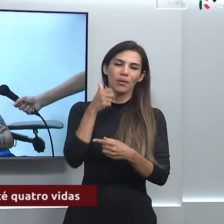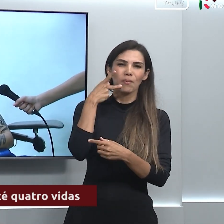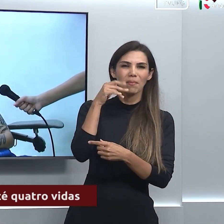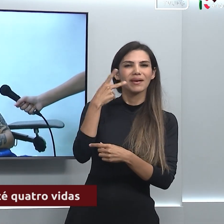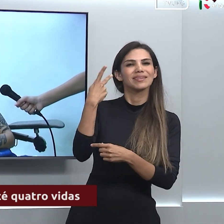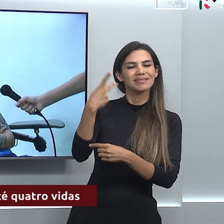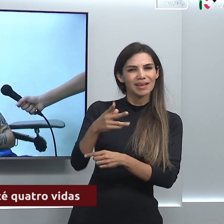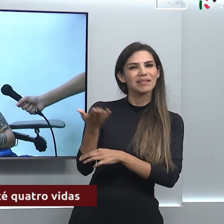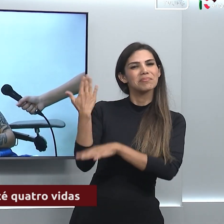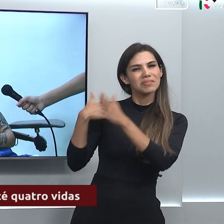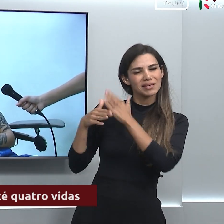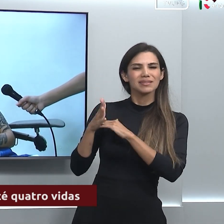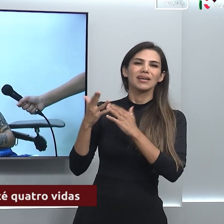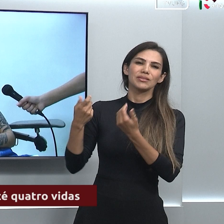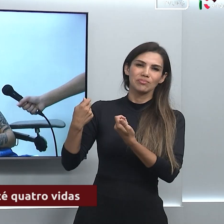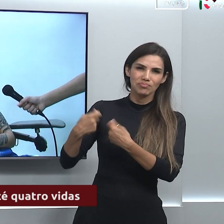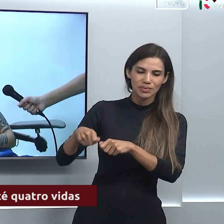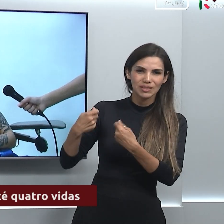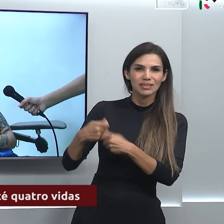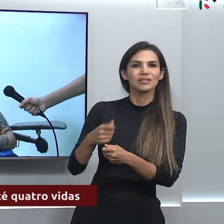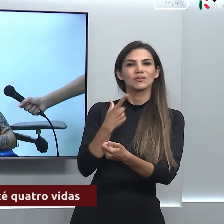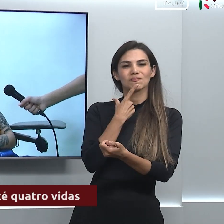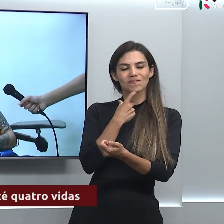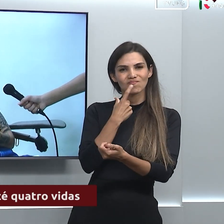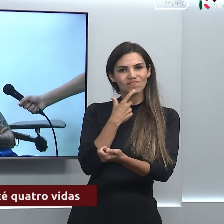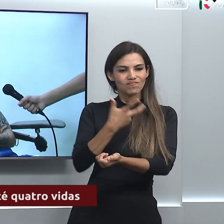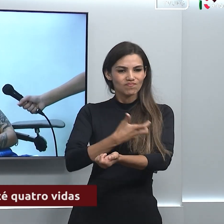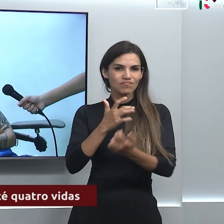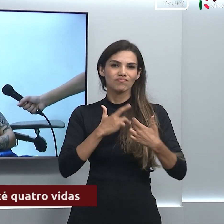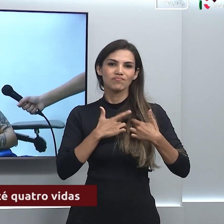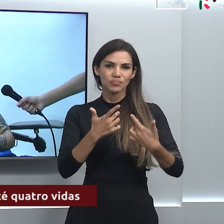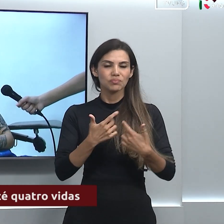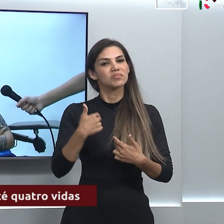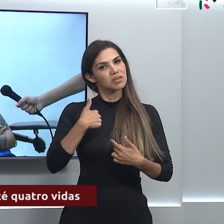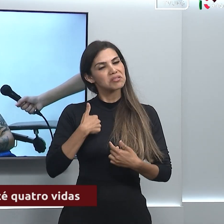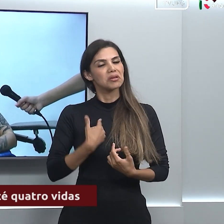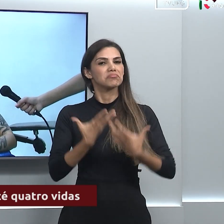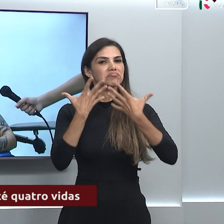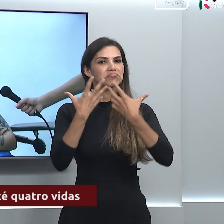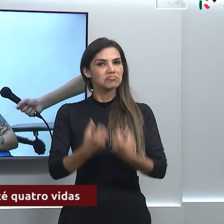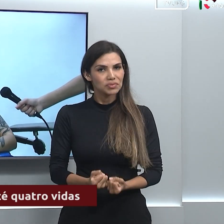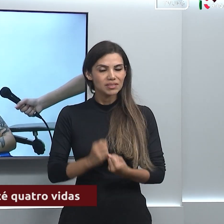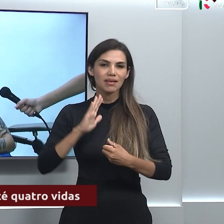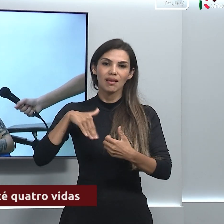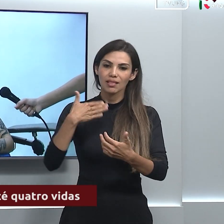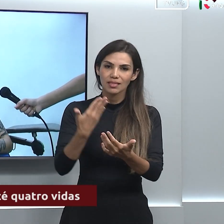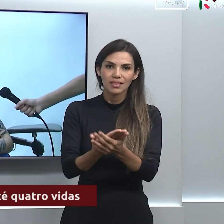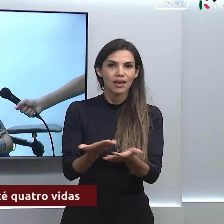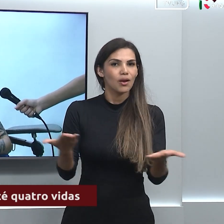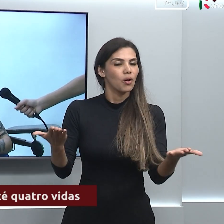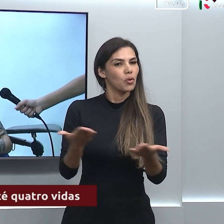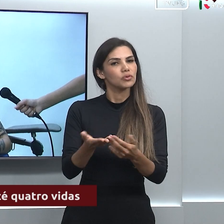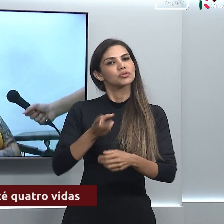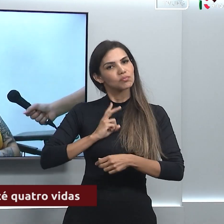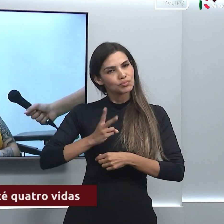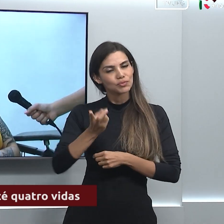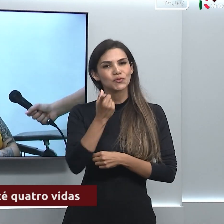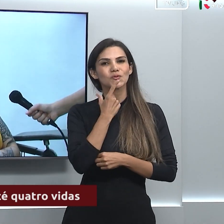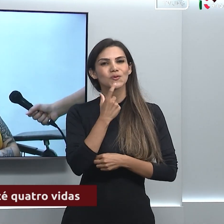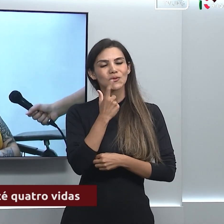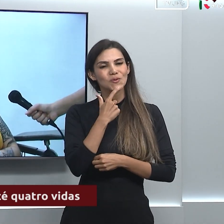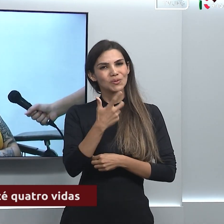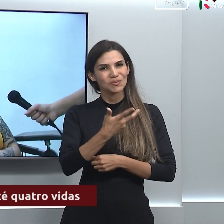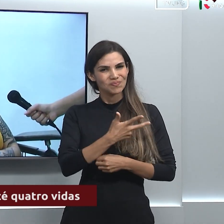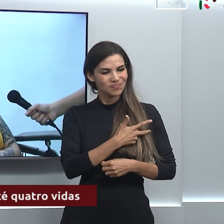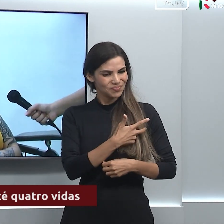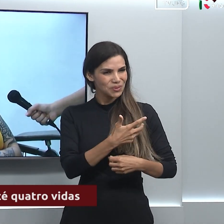precisou, né, de doadores na família e eu me propus e desde então eu não parei mais. O tanto